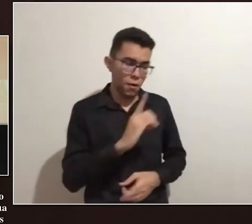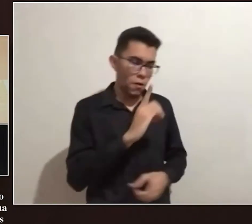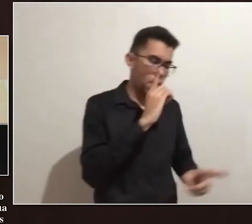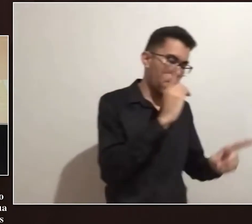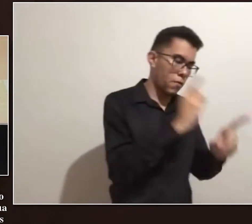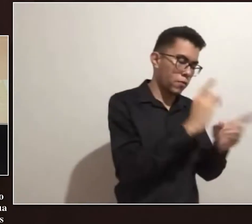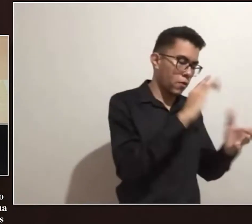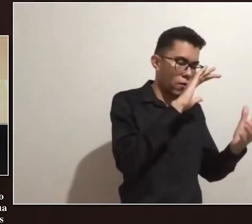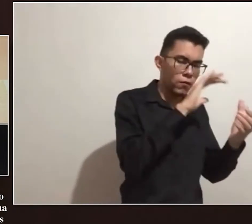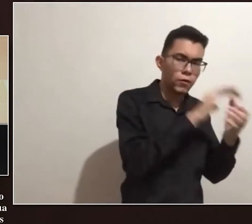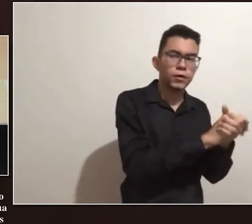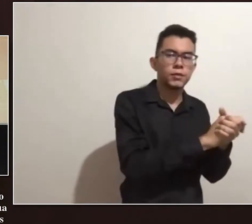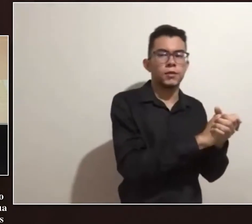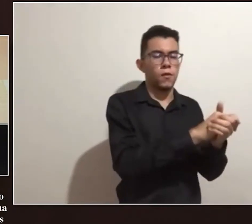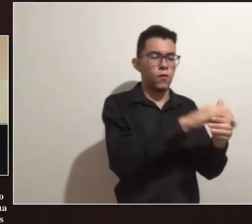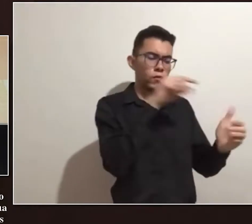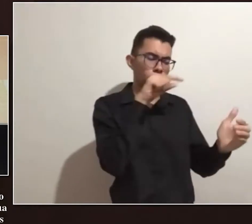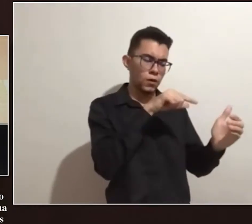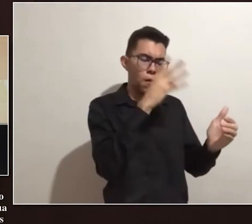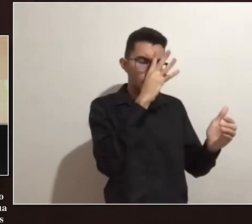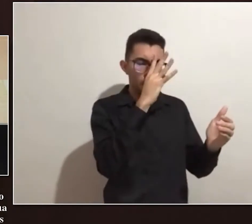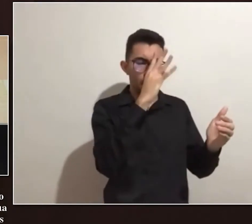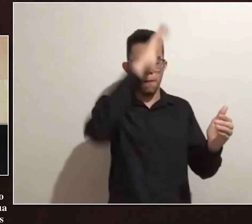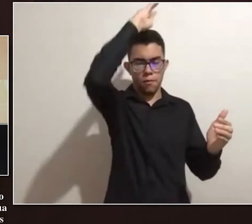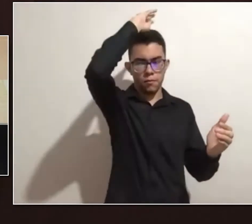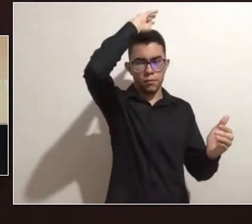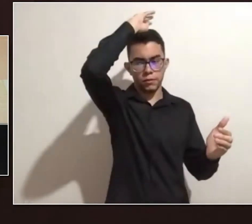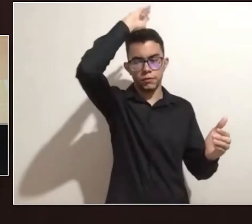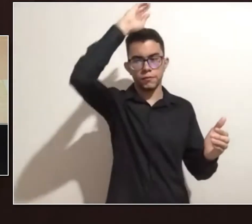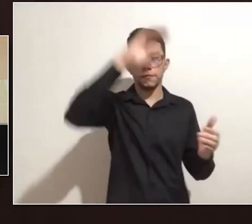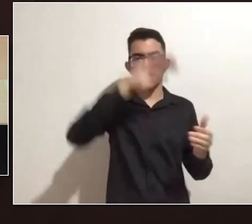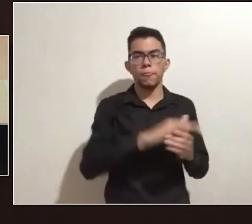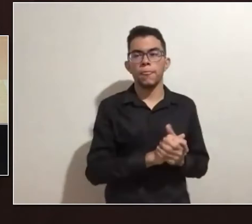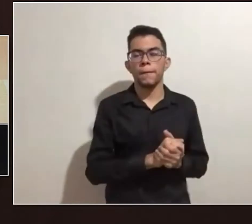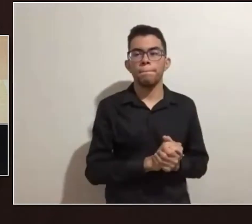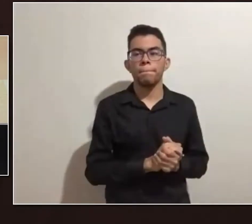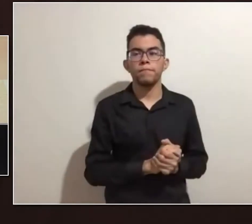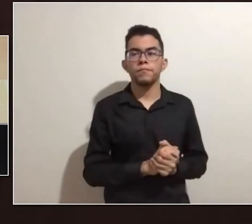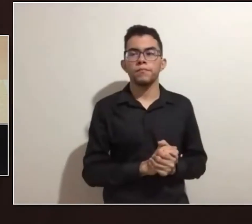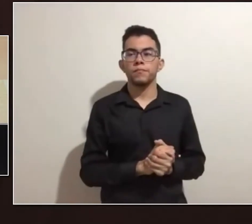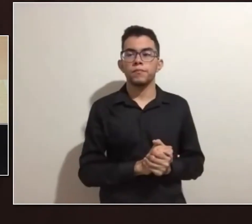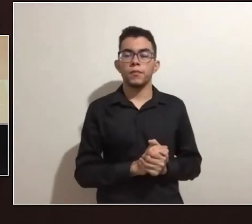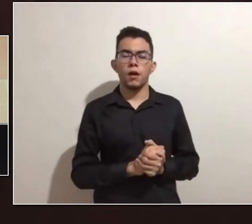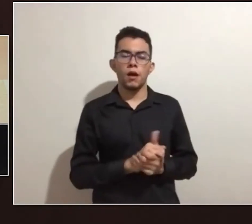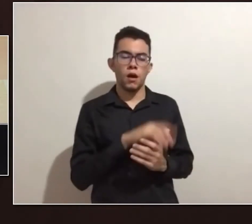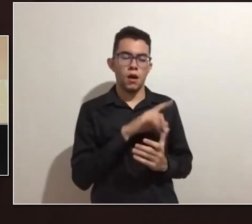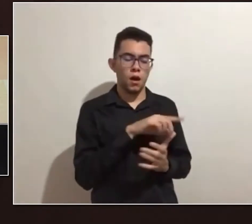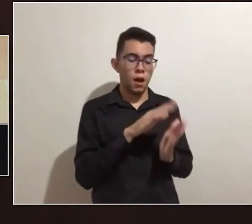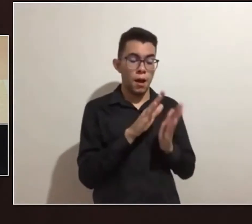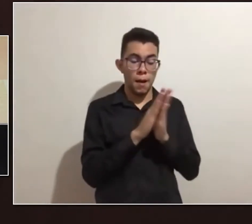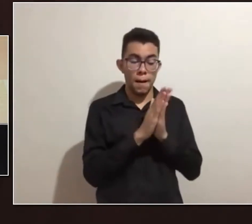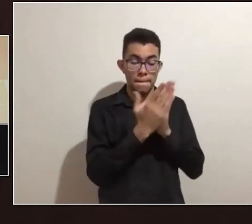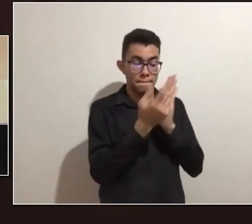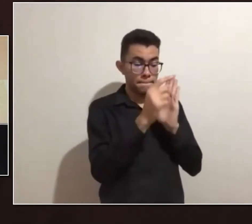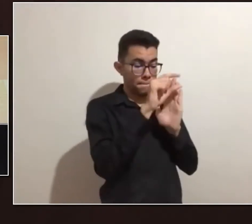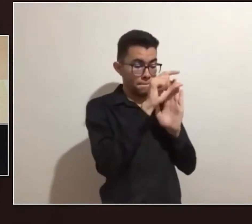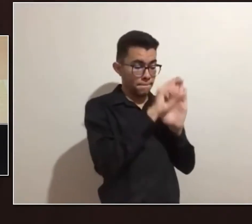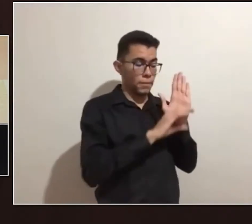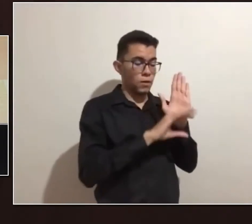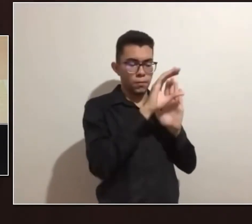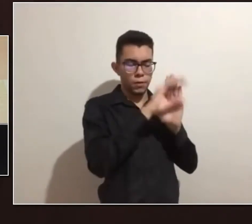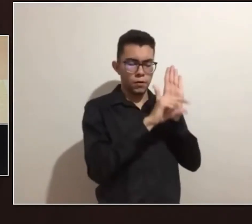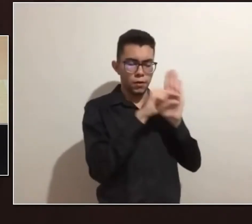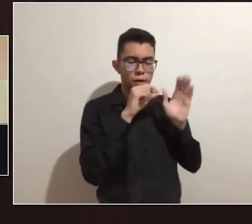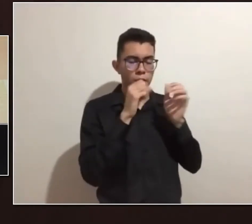de Roma. Aqui não fala se eles já eram cristãos ou não. Só fala que